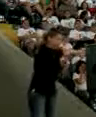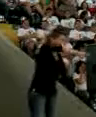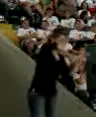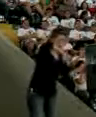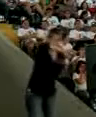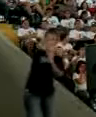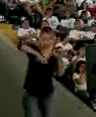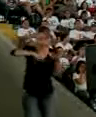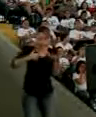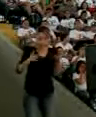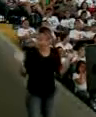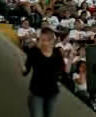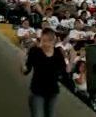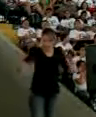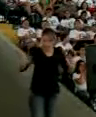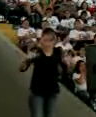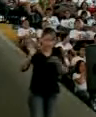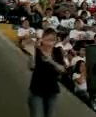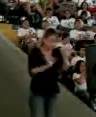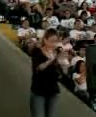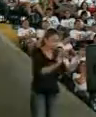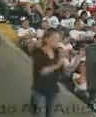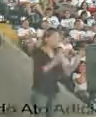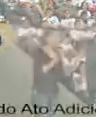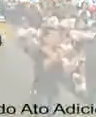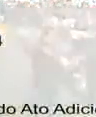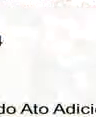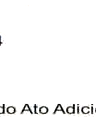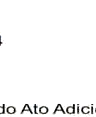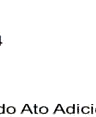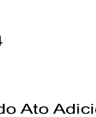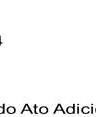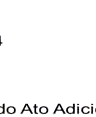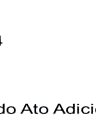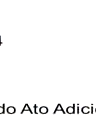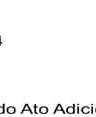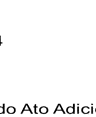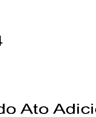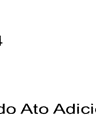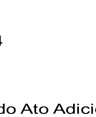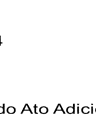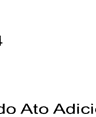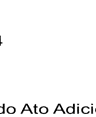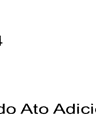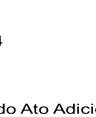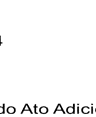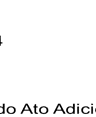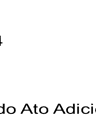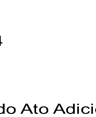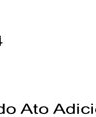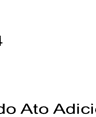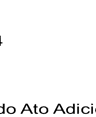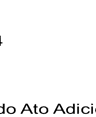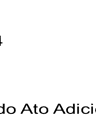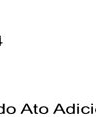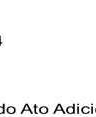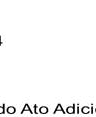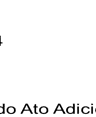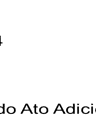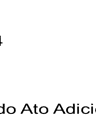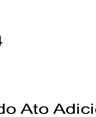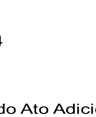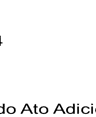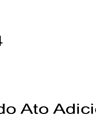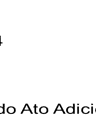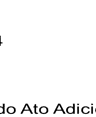ordem, será criada a Guarda Nacional. Manda num papelzinho? Valeu, manda aí que eu te respondo já.